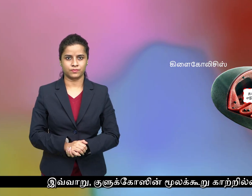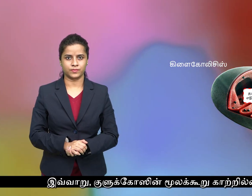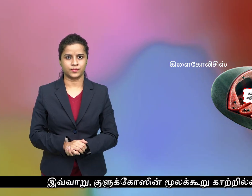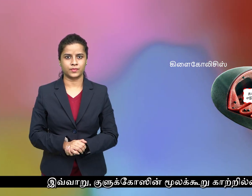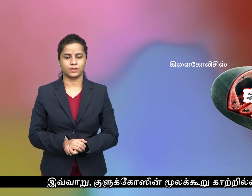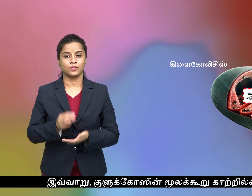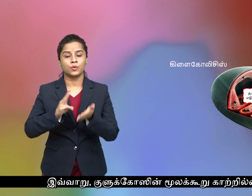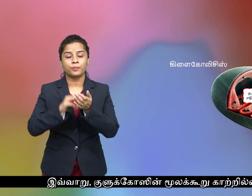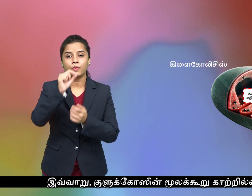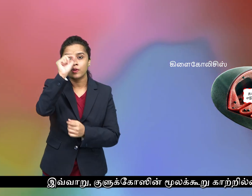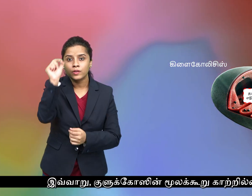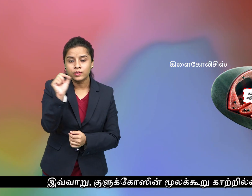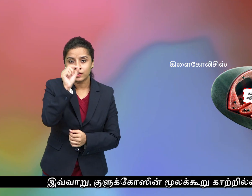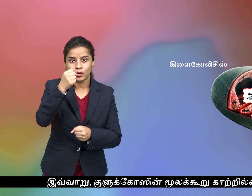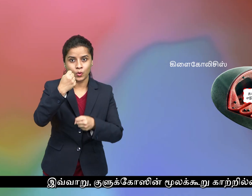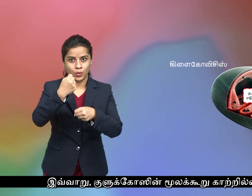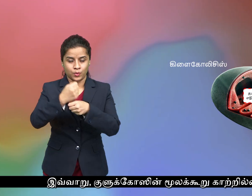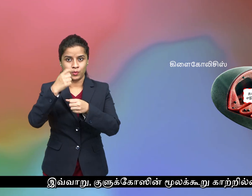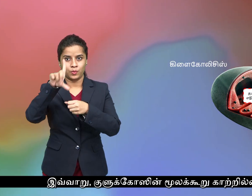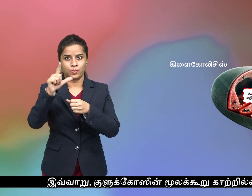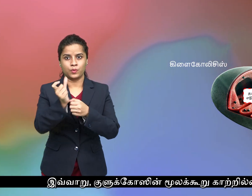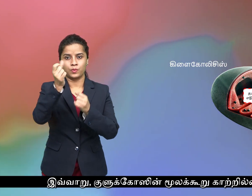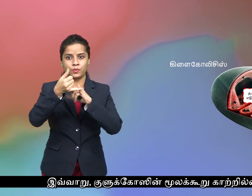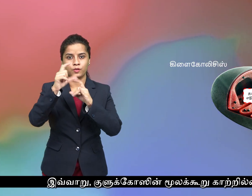இவ்வாறு குளுக்கோஸின் மூலக்கூறு காற்றில்லா சுவாசத்தில்